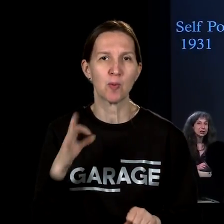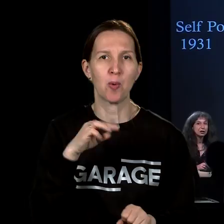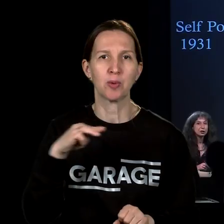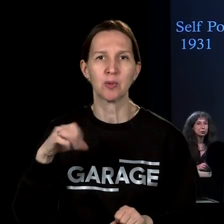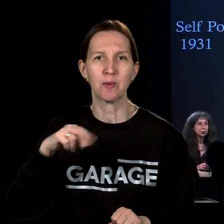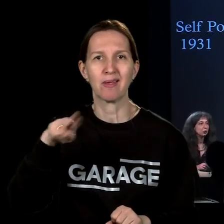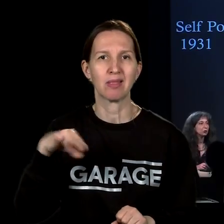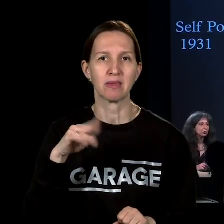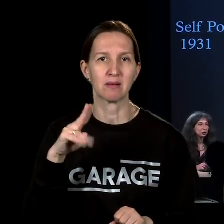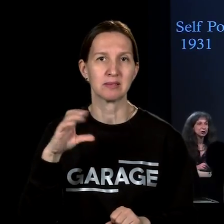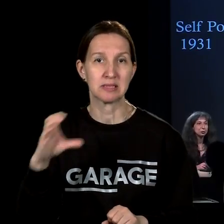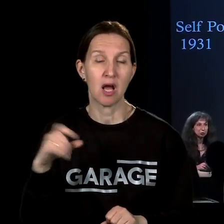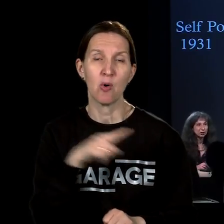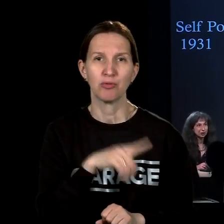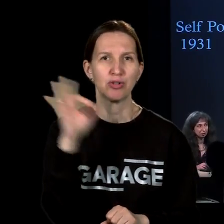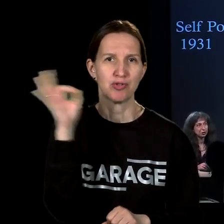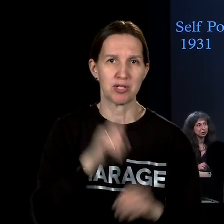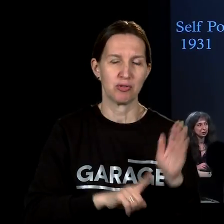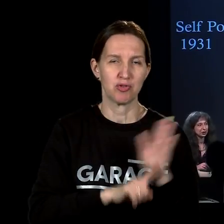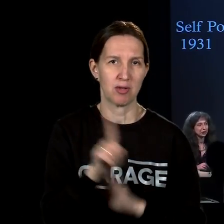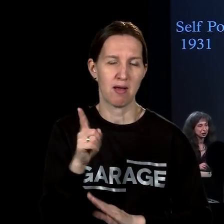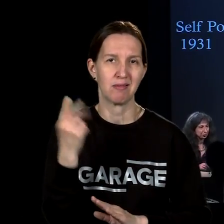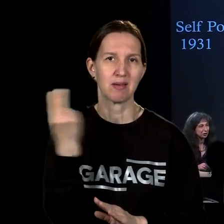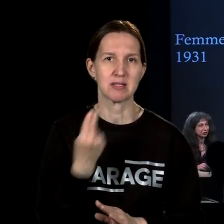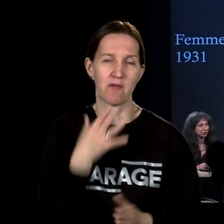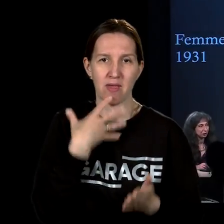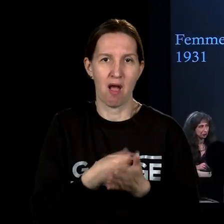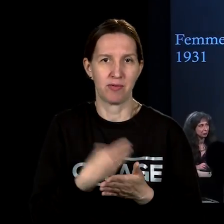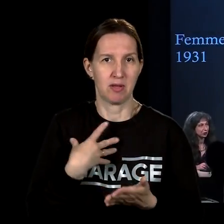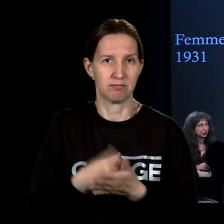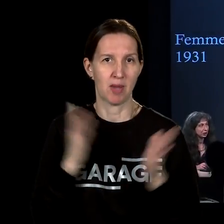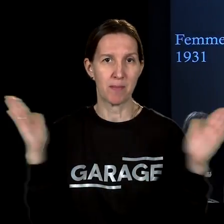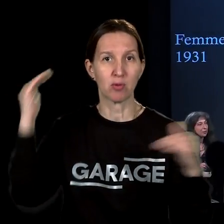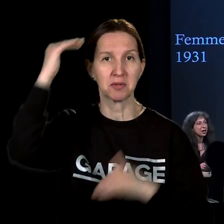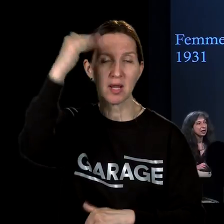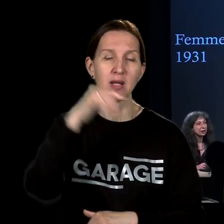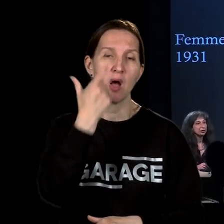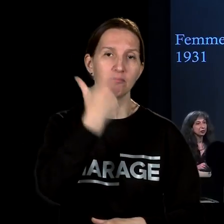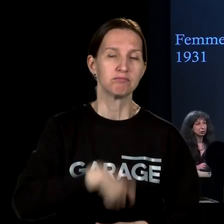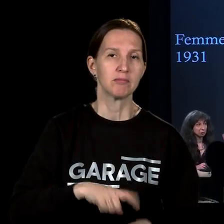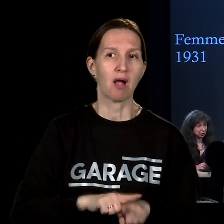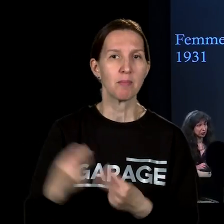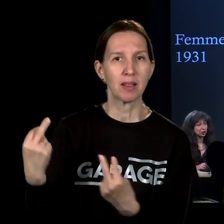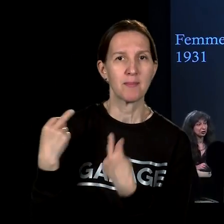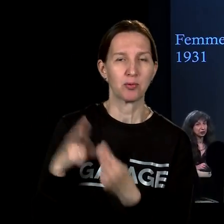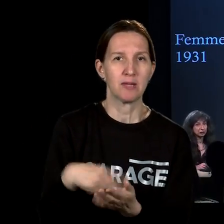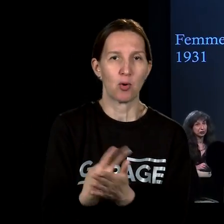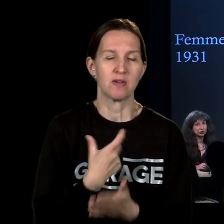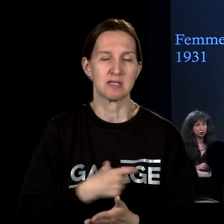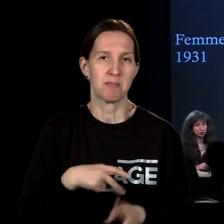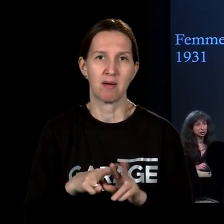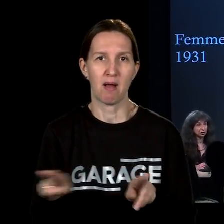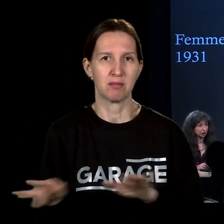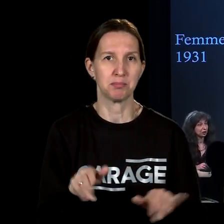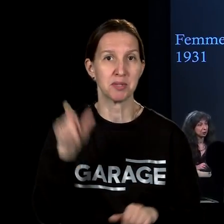он персонаж, и поскольку ему важно наблюдать себя как персонажа и показывать себя как персонажа, и продолжает